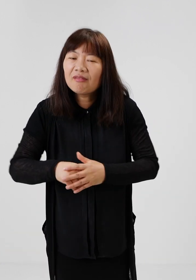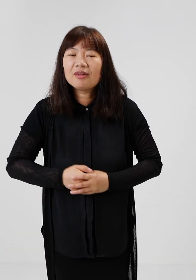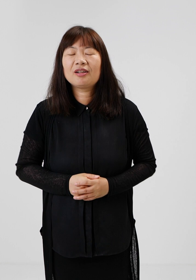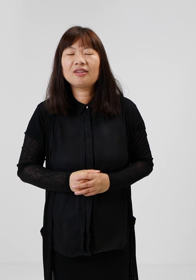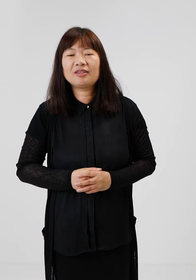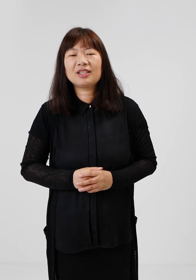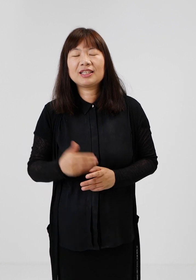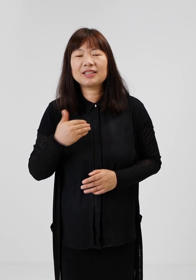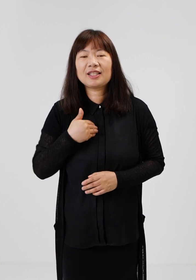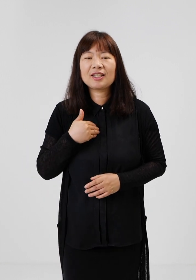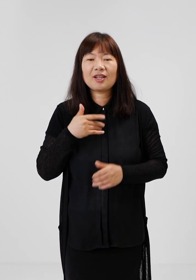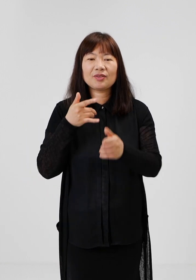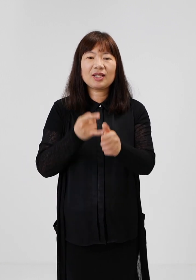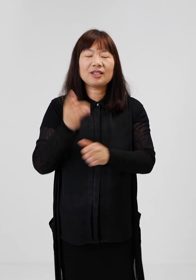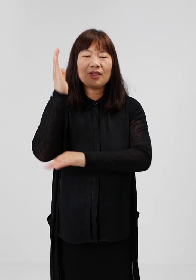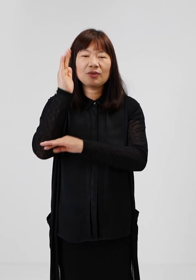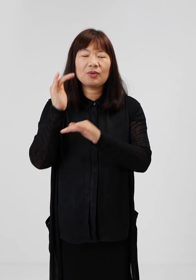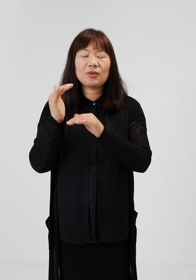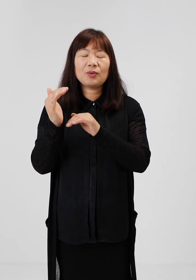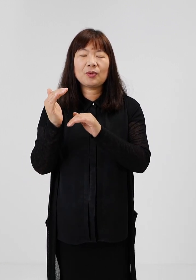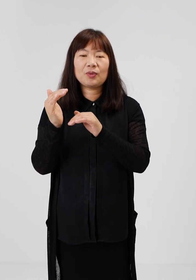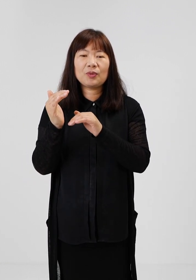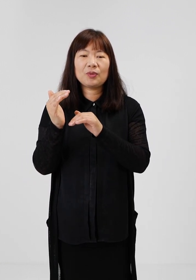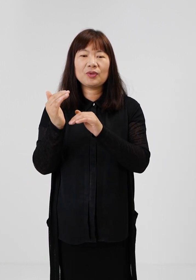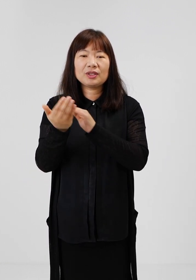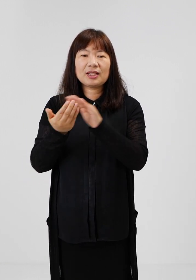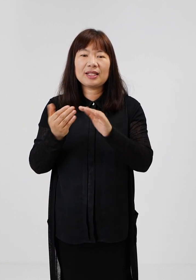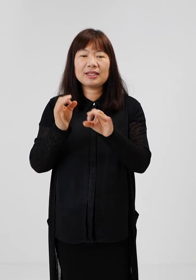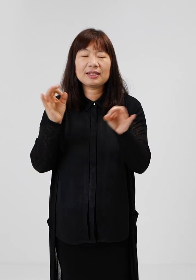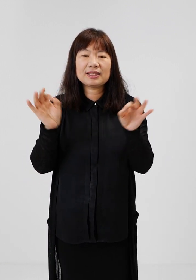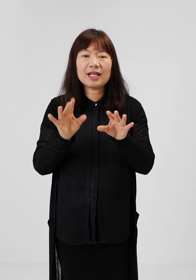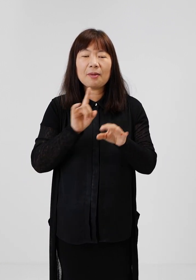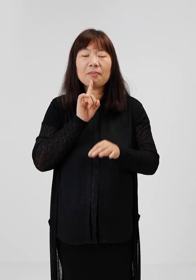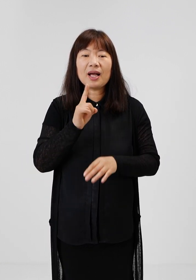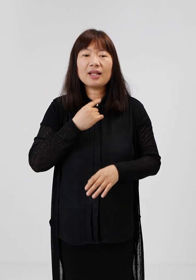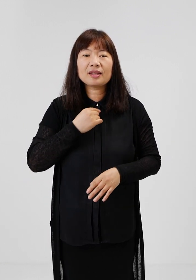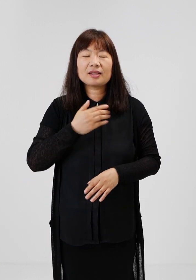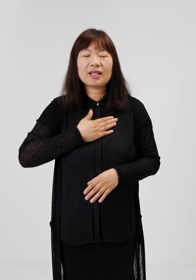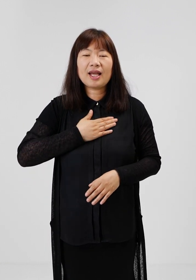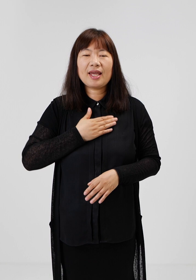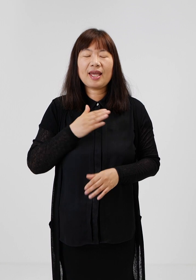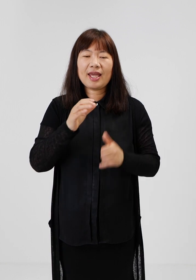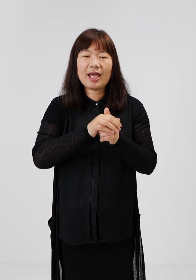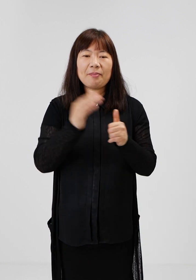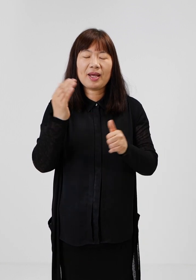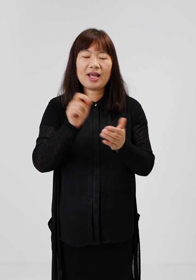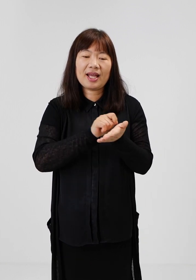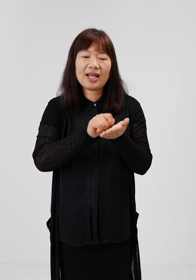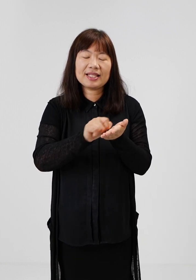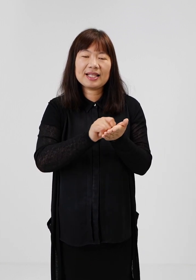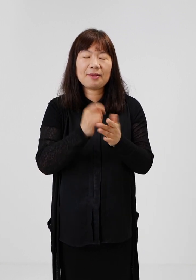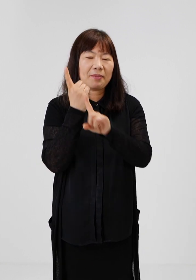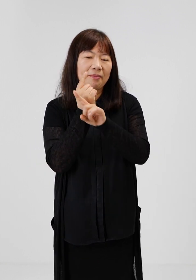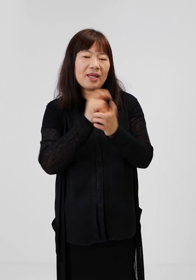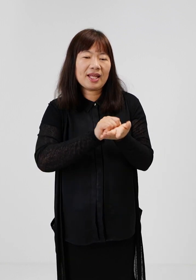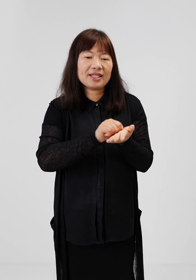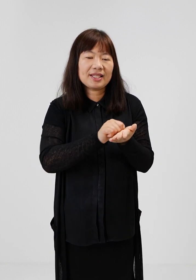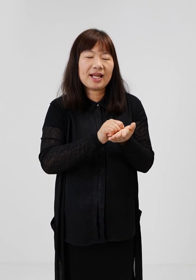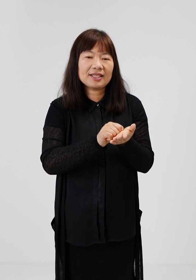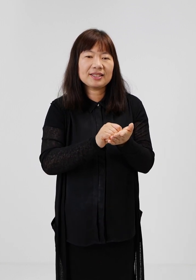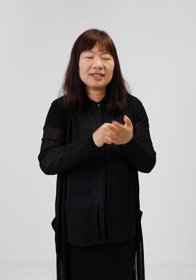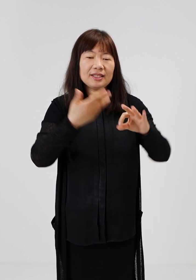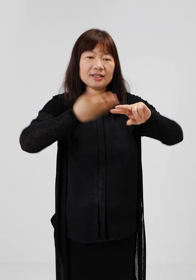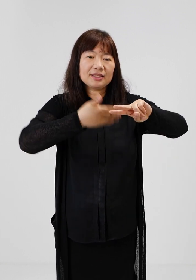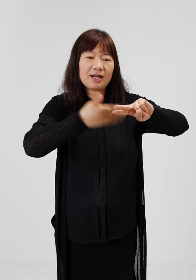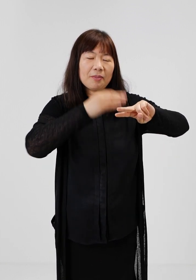제가 여러분들에게 설교 시간에 잠깐 얘기했던 나의 해방일기라는 드라마를 보면 공통된 씬이